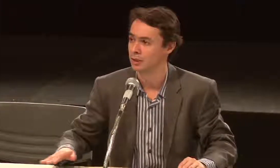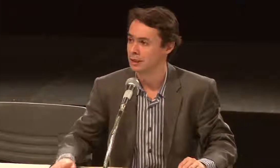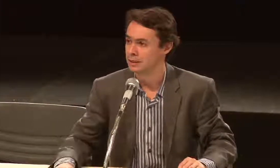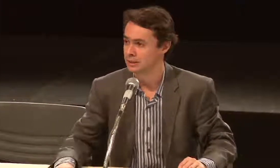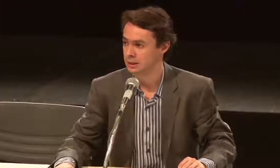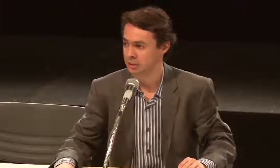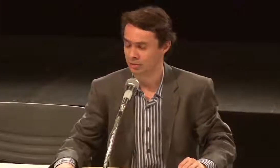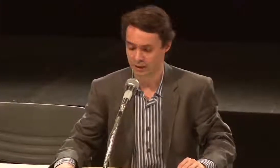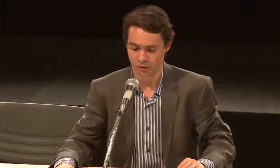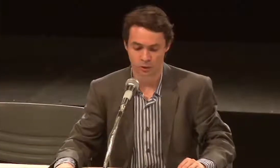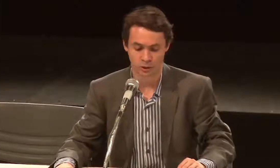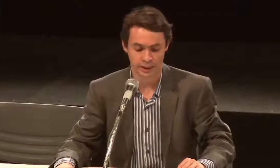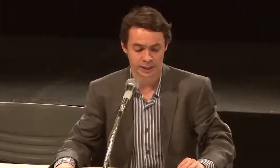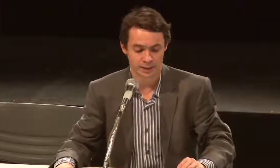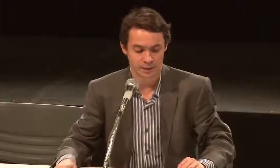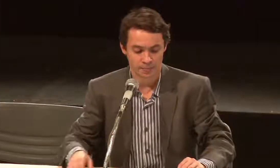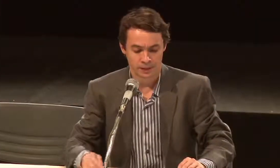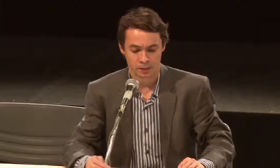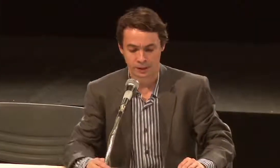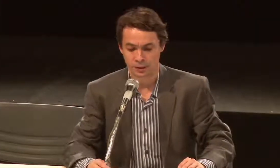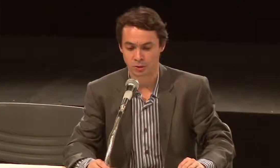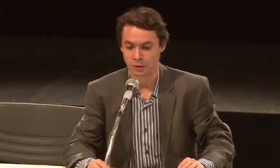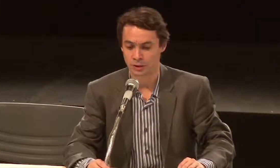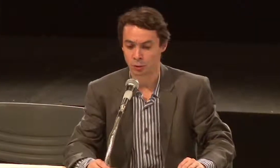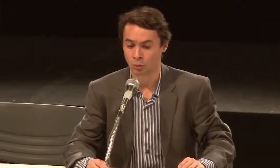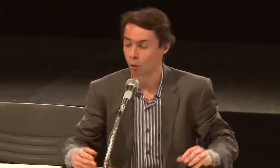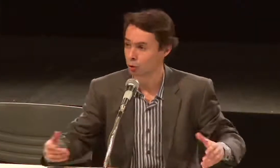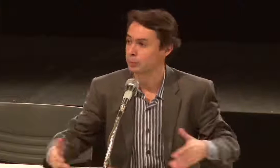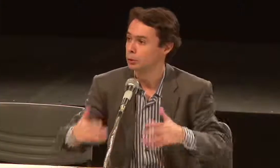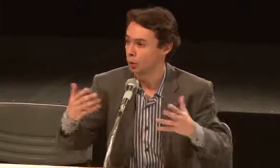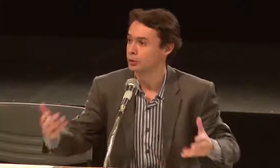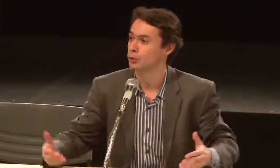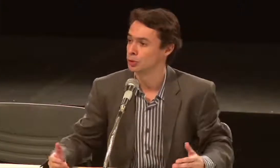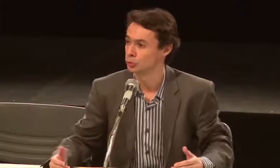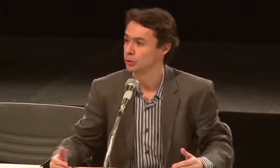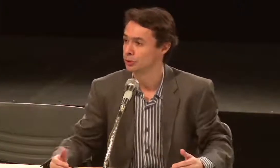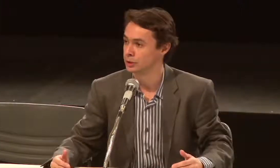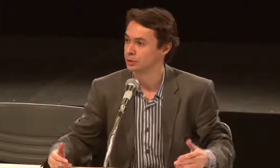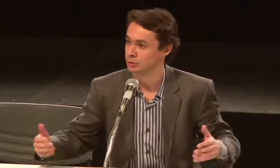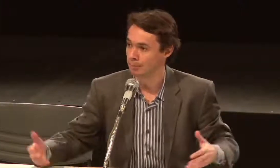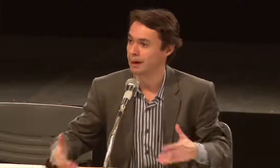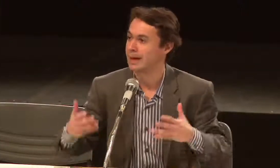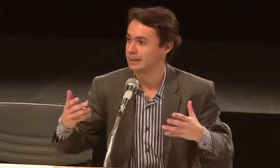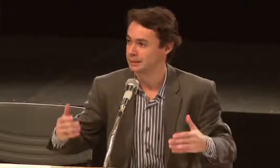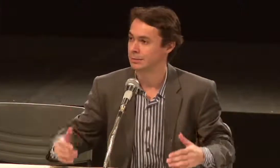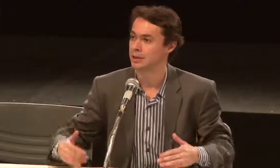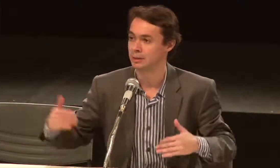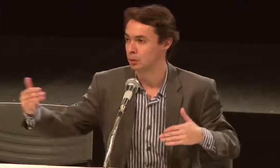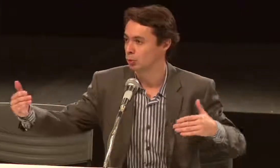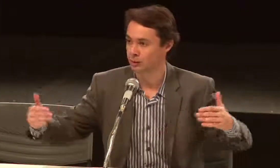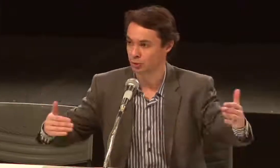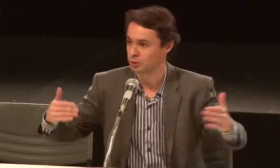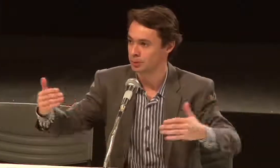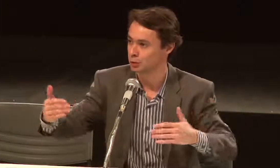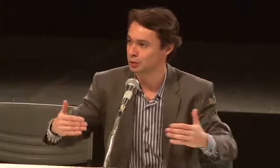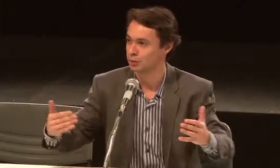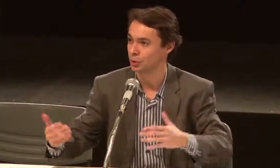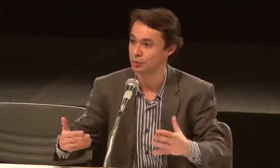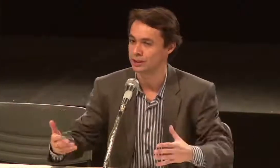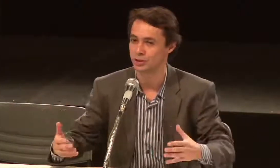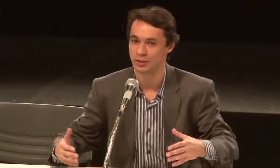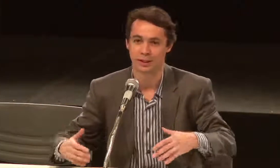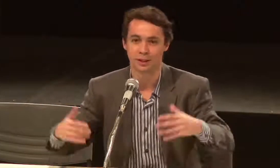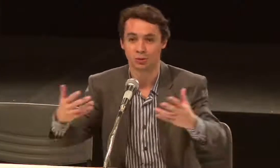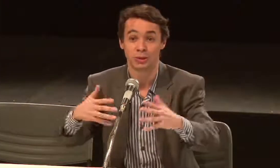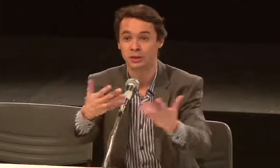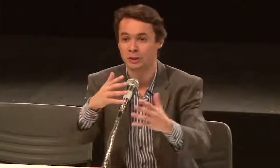Fadel, esteve na fala do Valcler. Eu creio que o modo pelo qual se constituiu isso, da base, a partir de preocupações de pessoas que foram